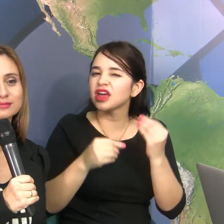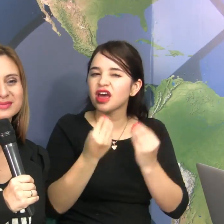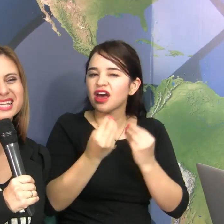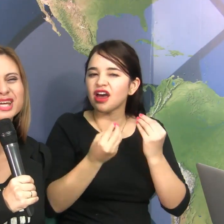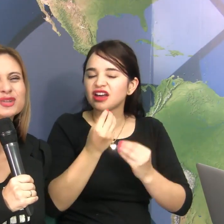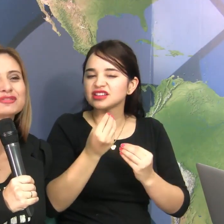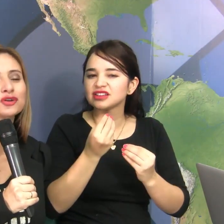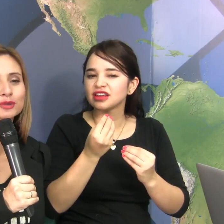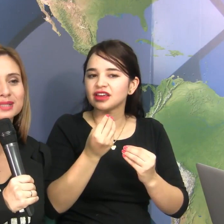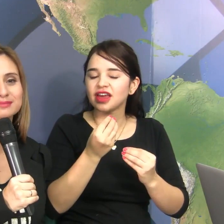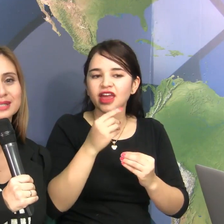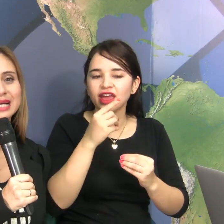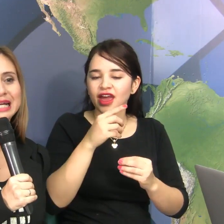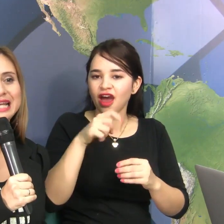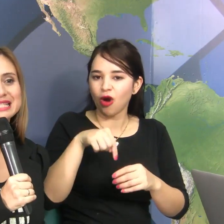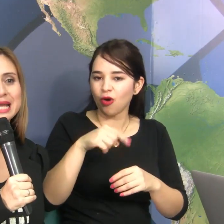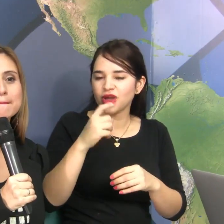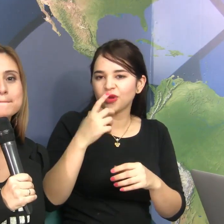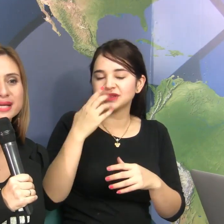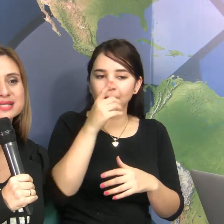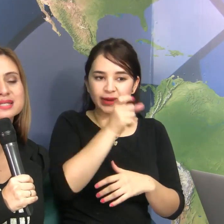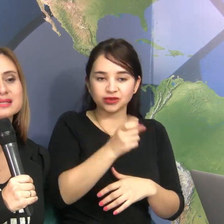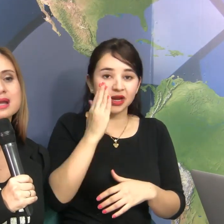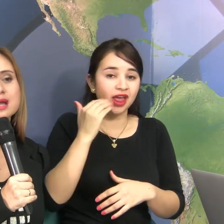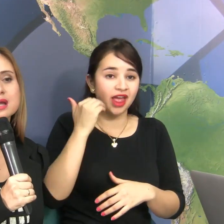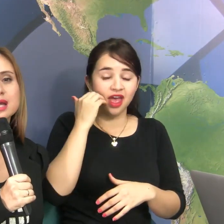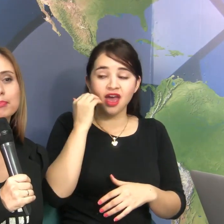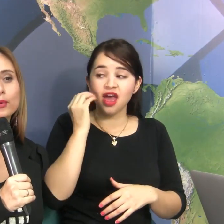inclusión. ¿De qué otra forma las